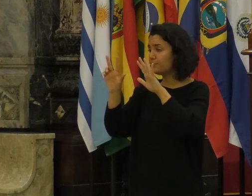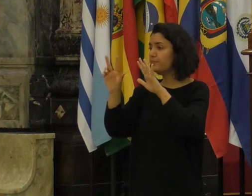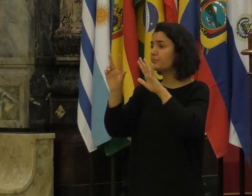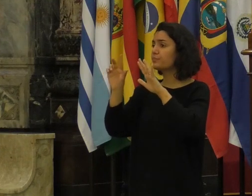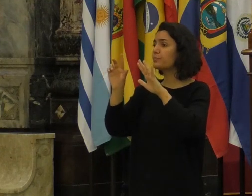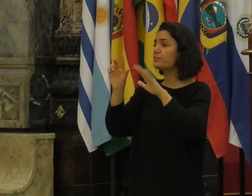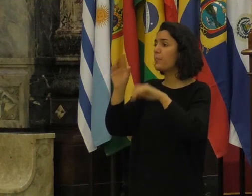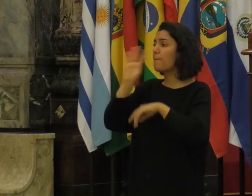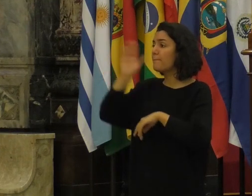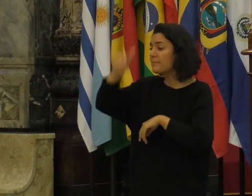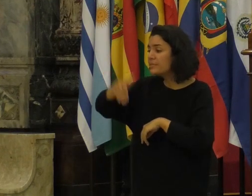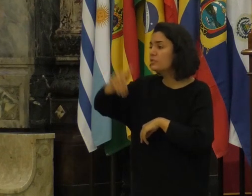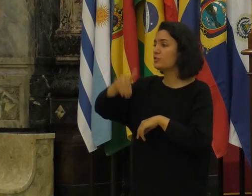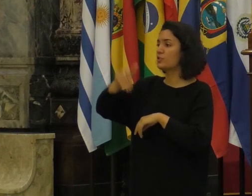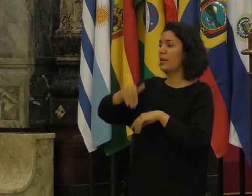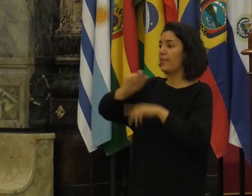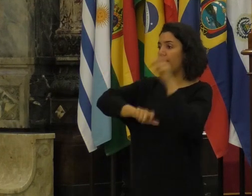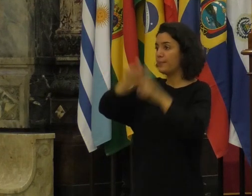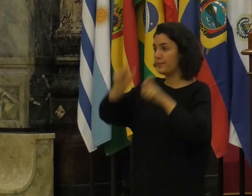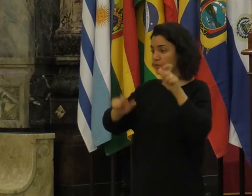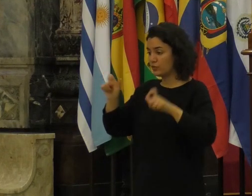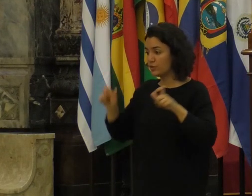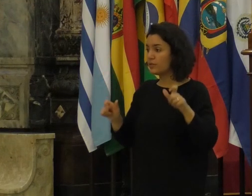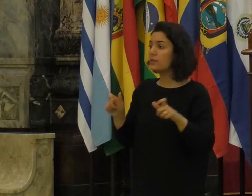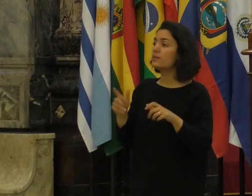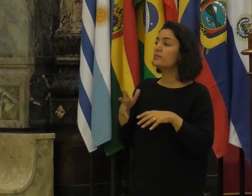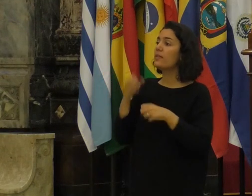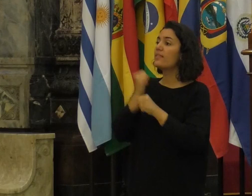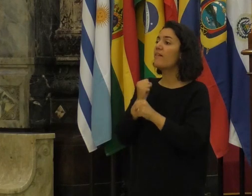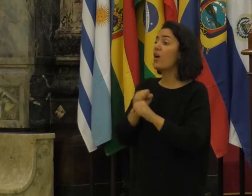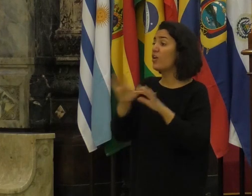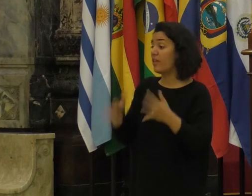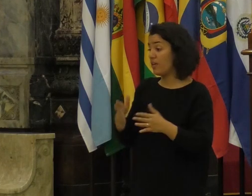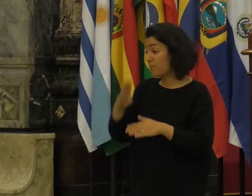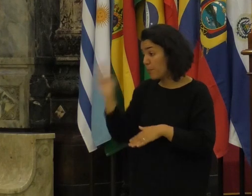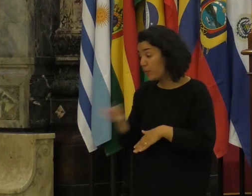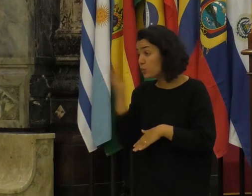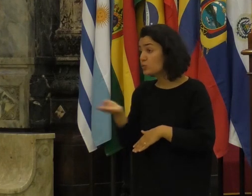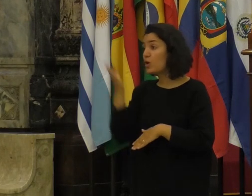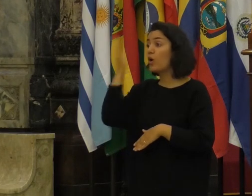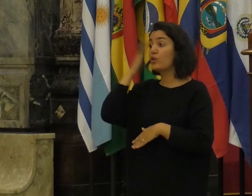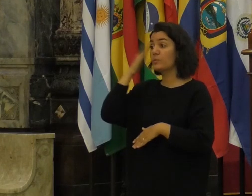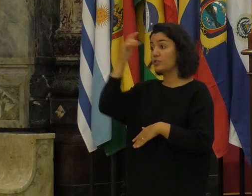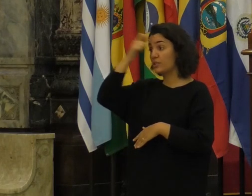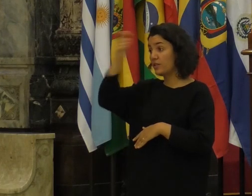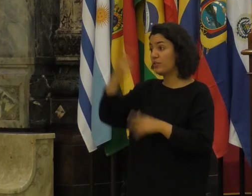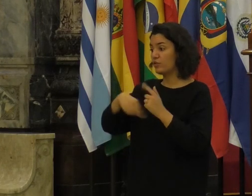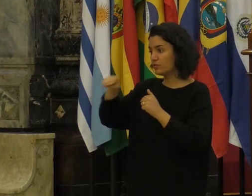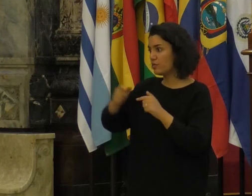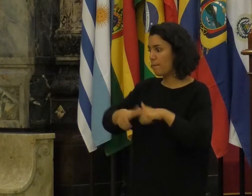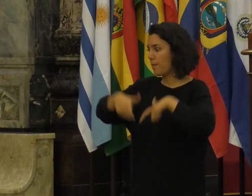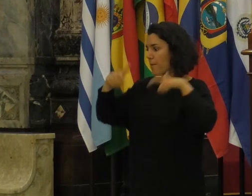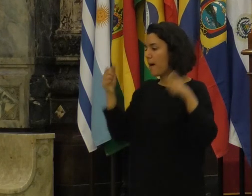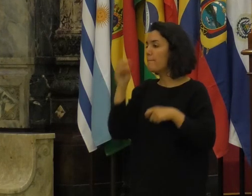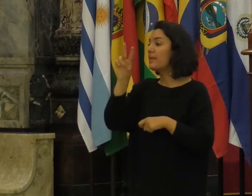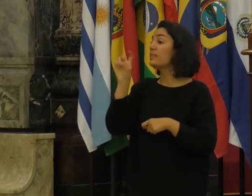empleadas a tiempo completo en actividades de producción de conocimiento científico, lo que representa un incremento del